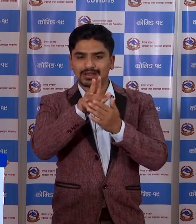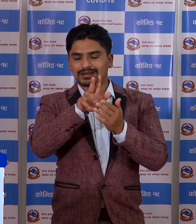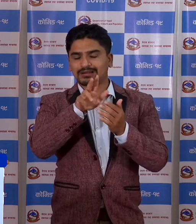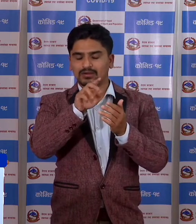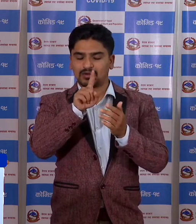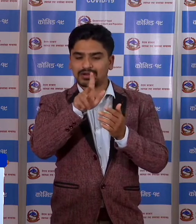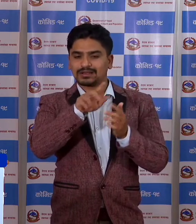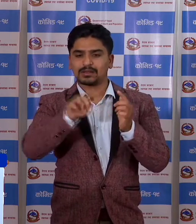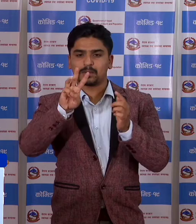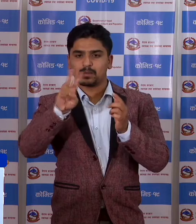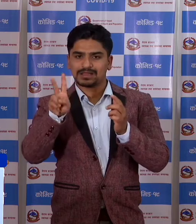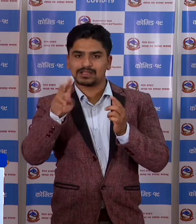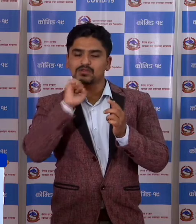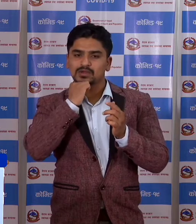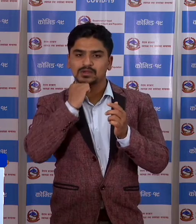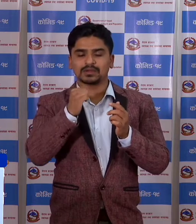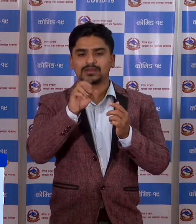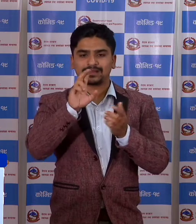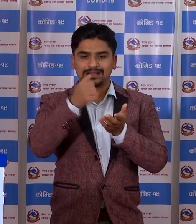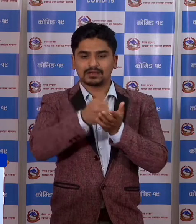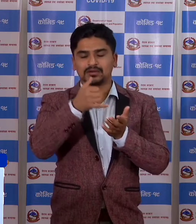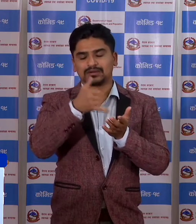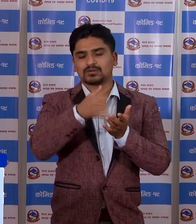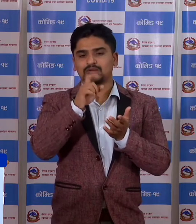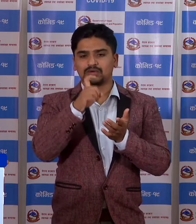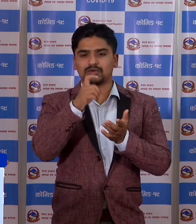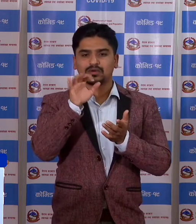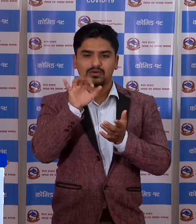पुरुष, त्यसै गरी दाङ गढवा गाउँपालिकाका 2 जना